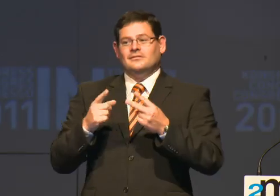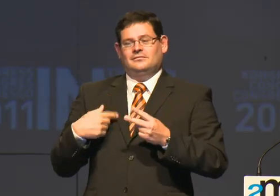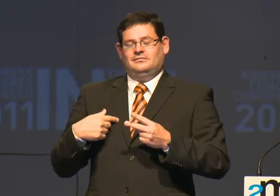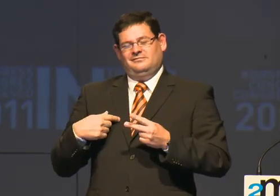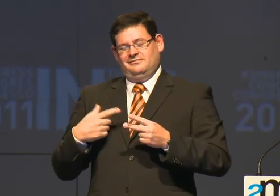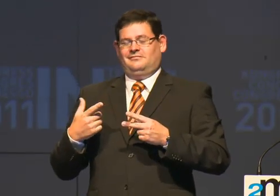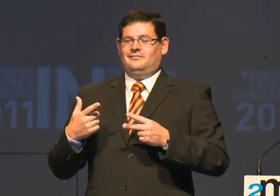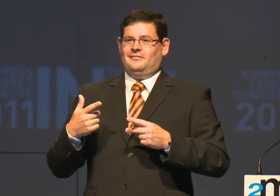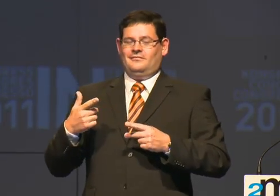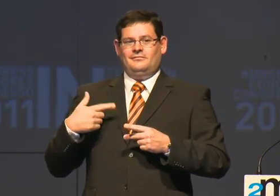compare souvent à des oreilles d'éléphant.